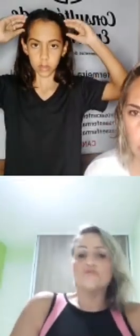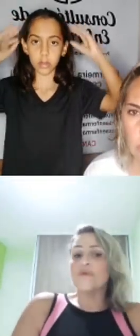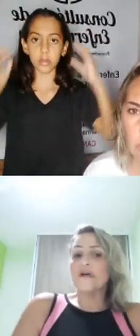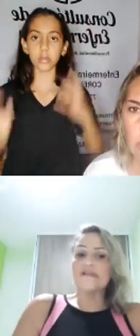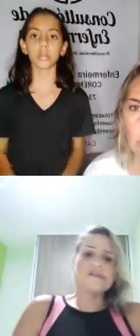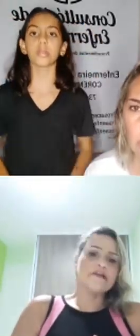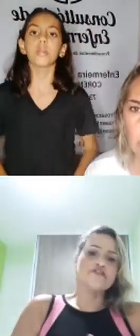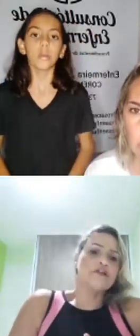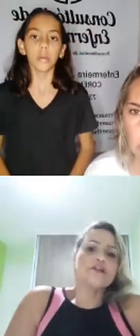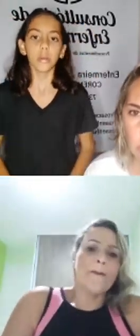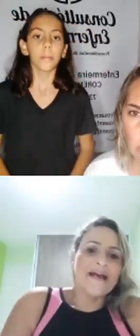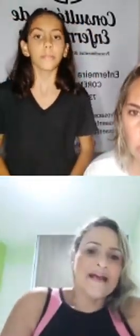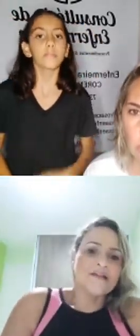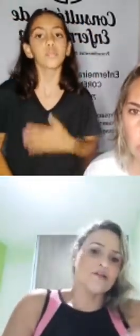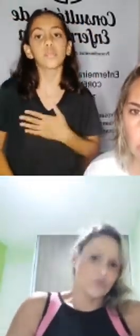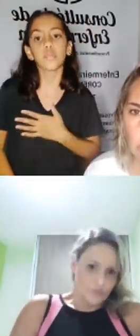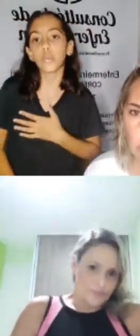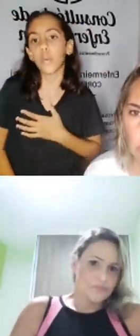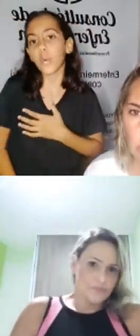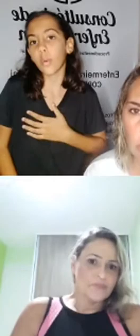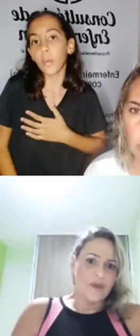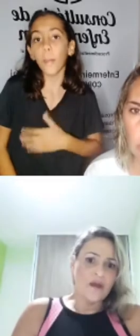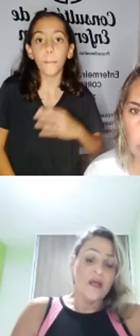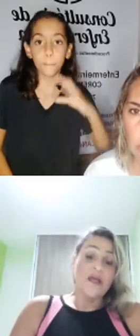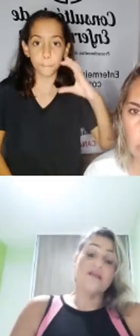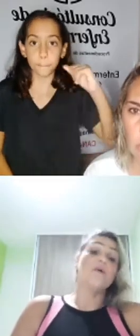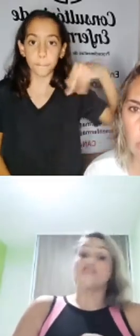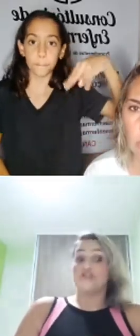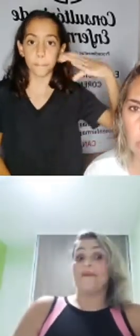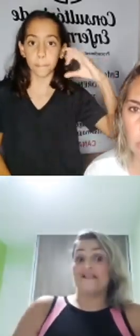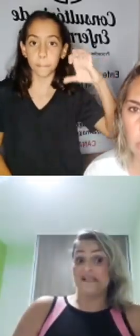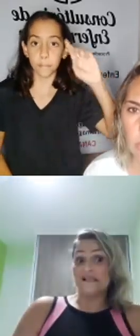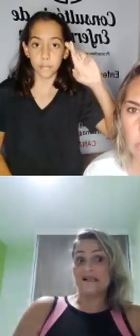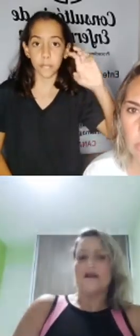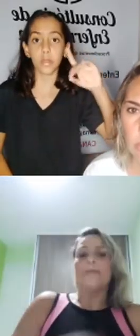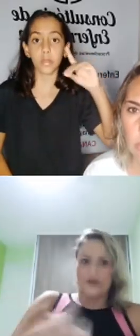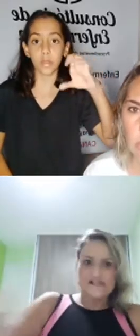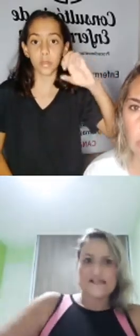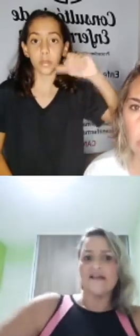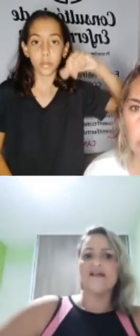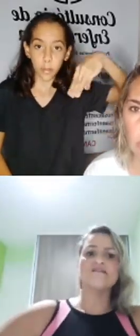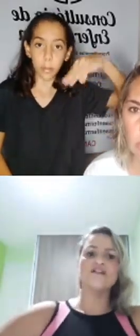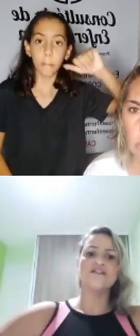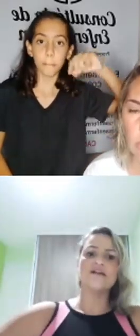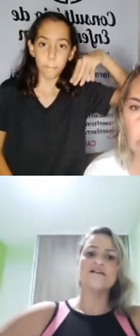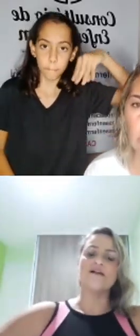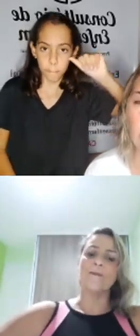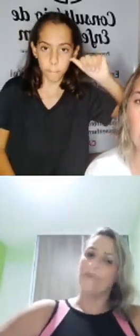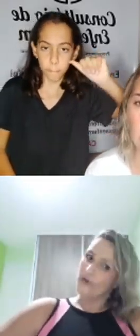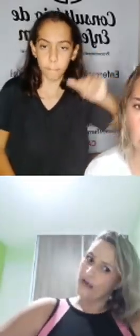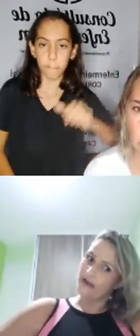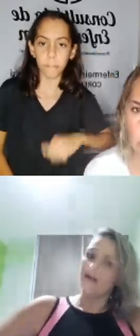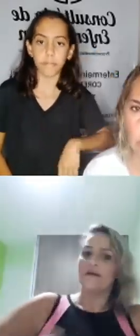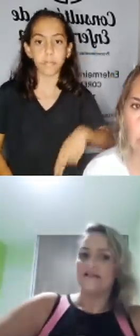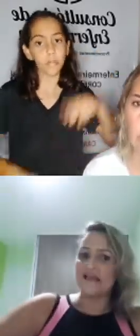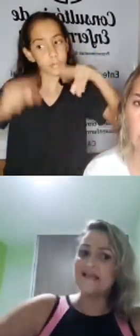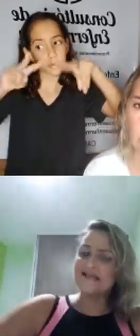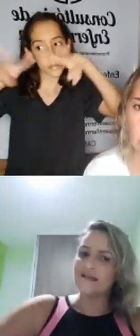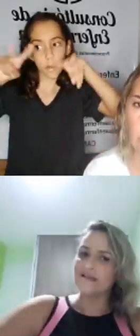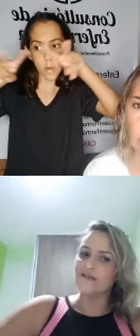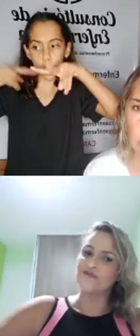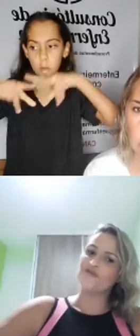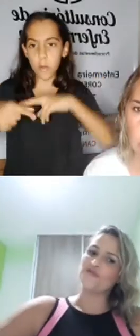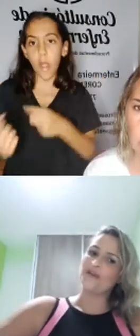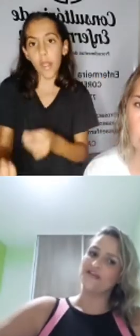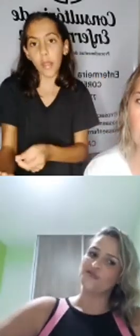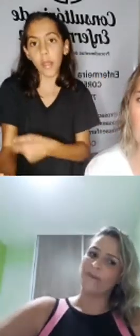ou de um câncer de endométrio, né? Então, a gente precisa prosseguir essa investigação, porque em se